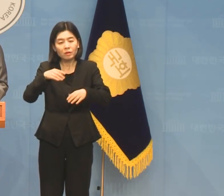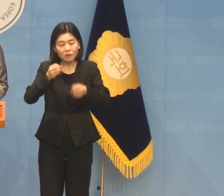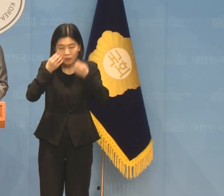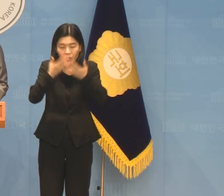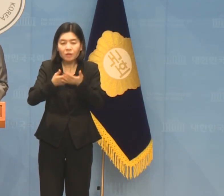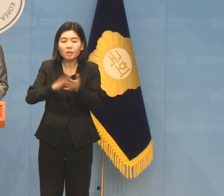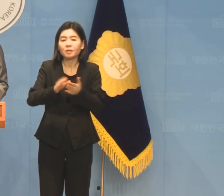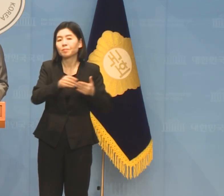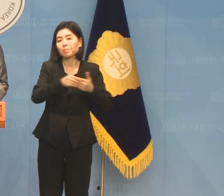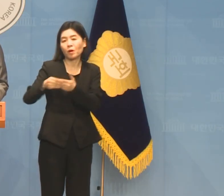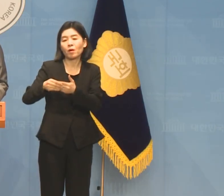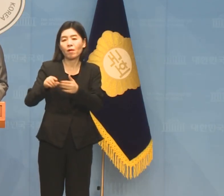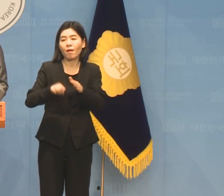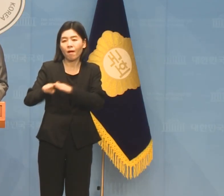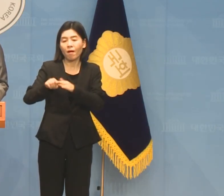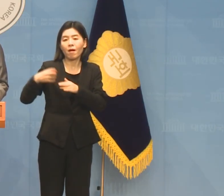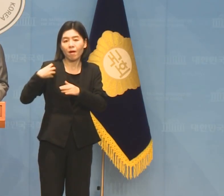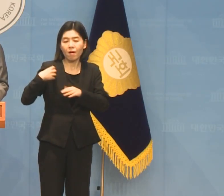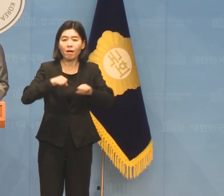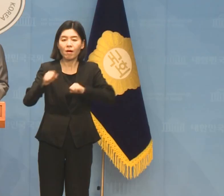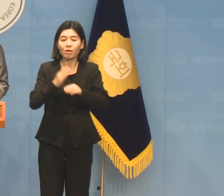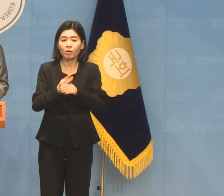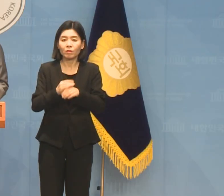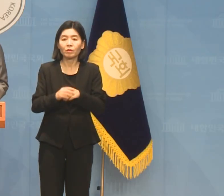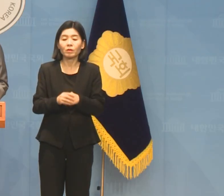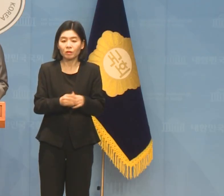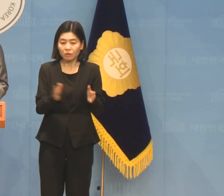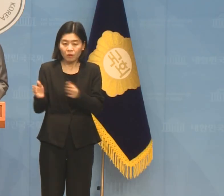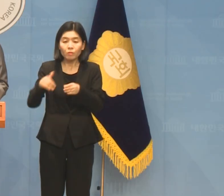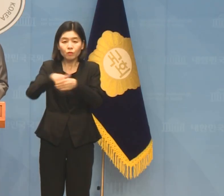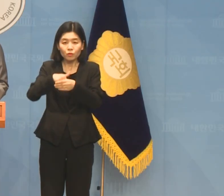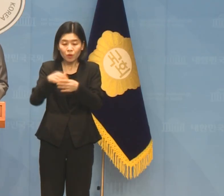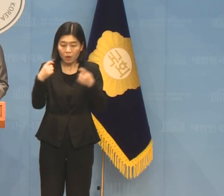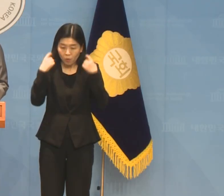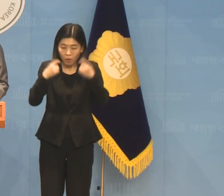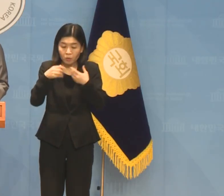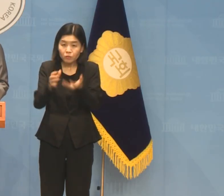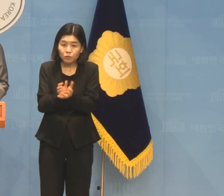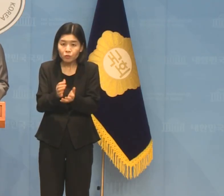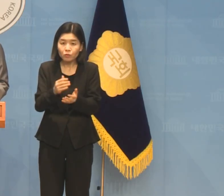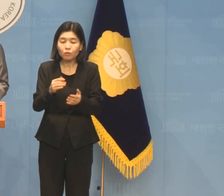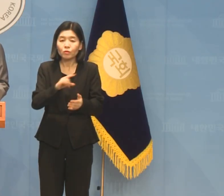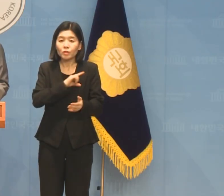계신 분입니다. 문화관광 분야 류정아